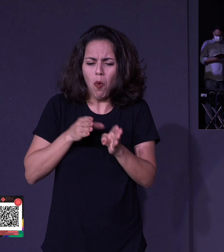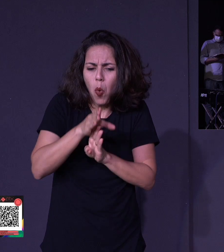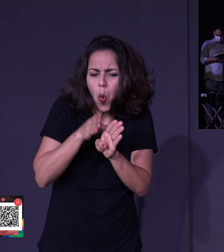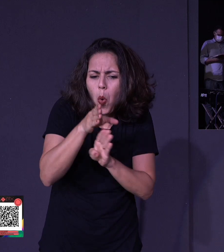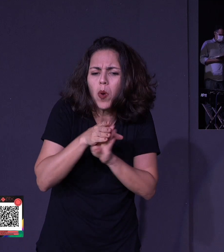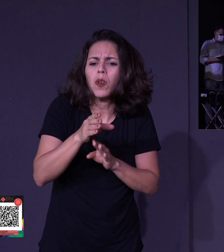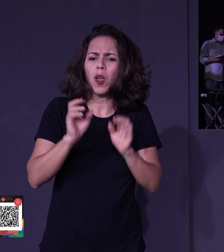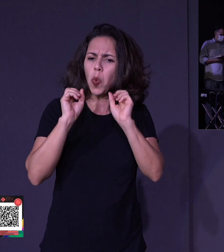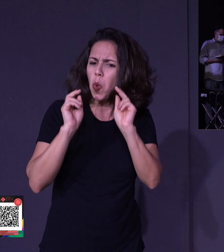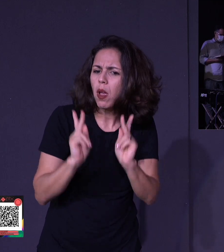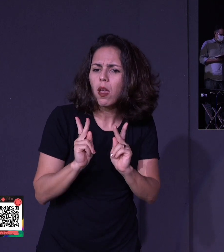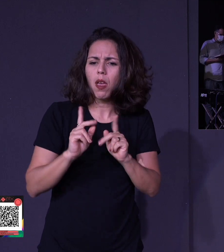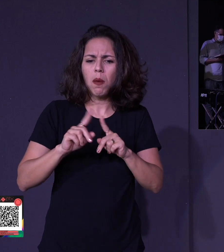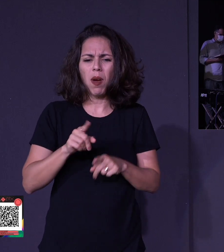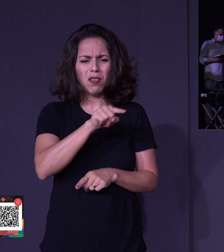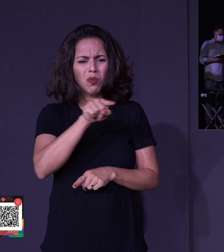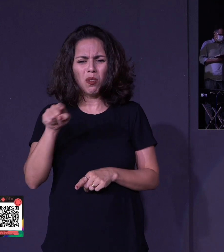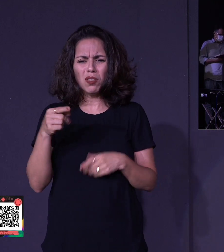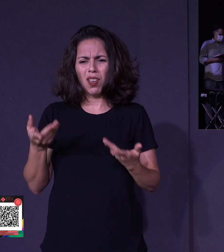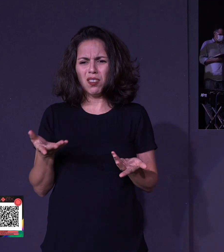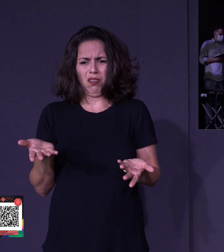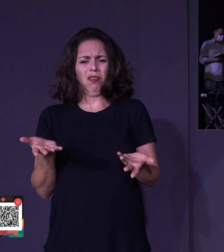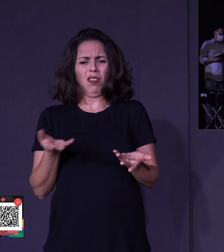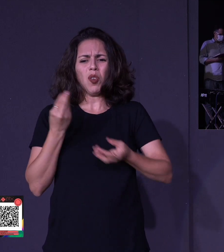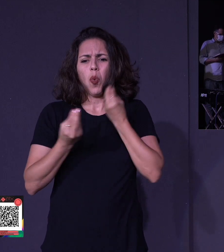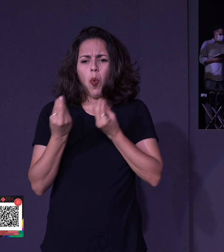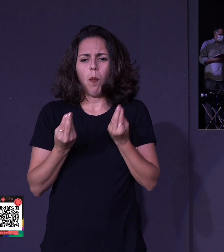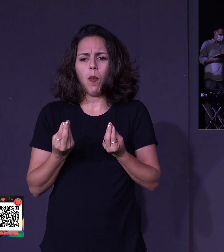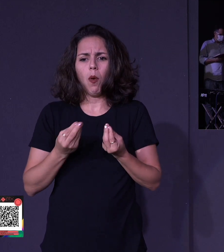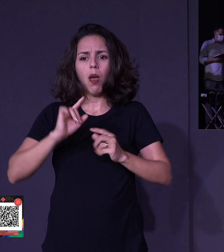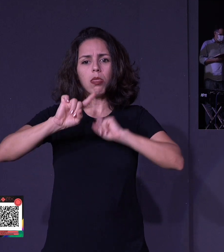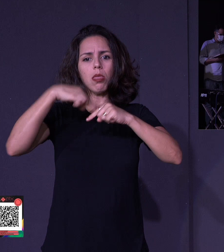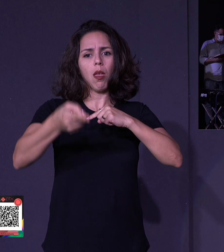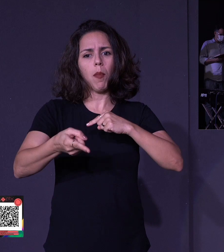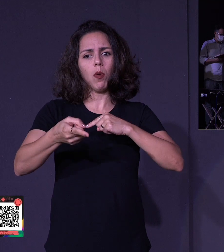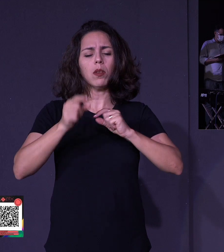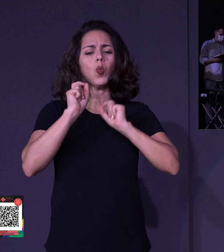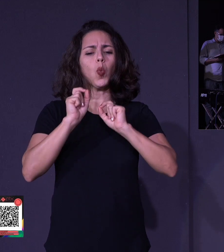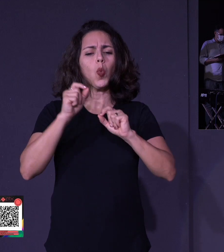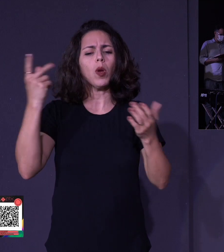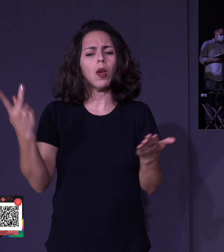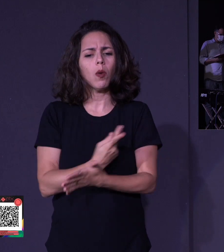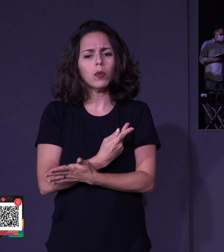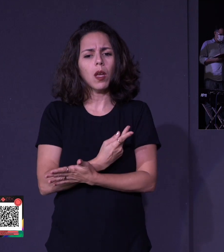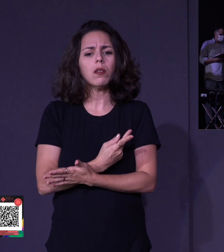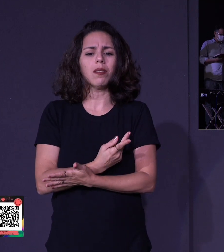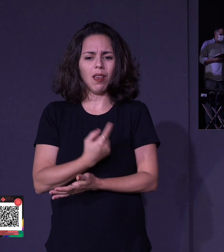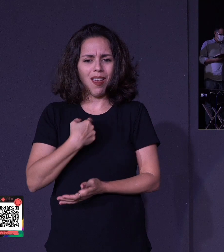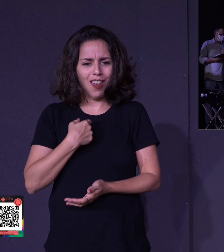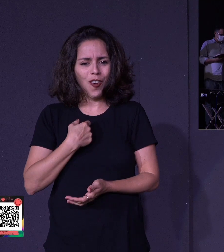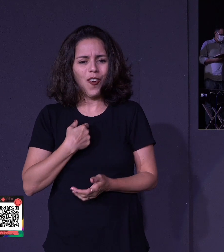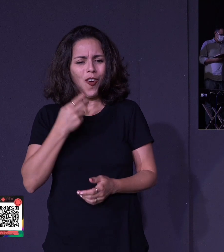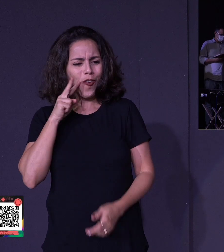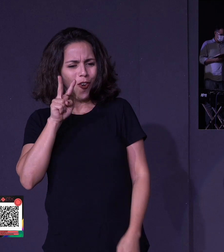vou rir-me da sua desgraça. Zombarei quando o que temem se abater sobre vocês. Quando